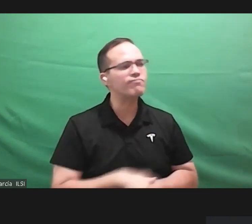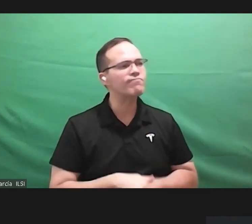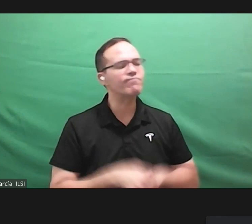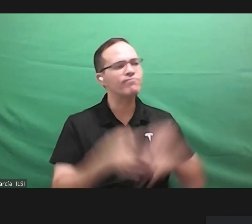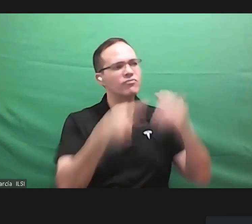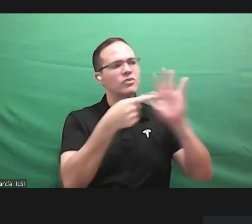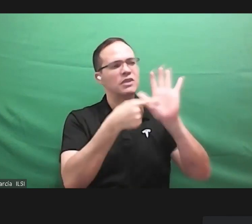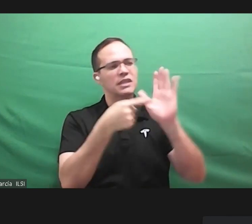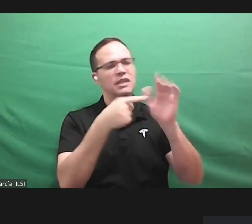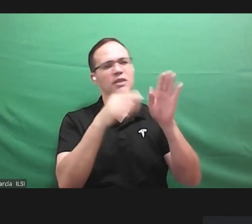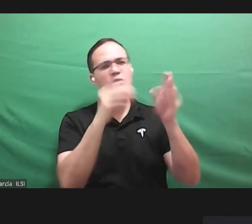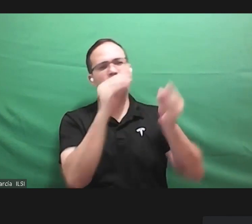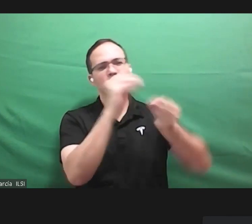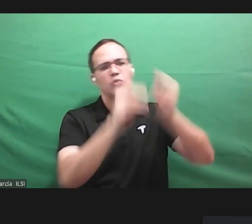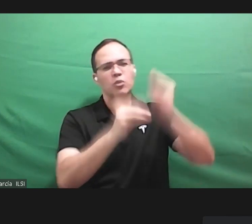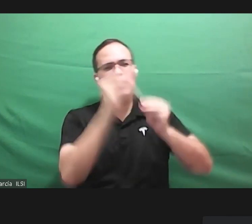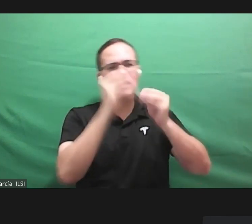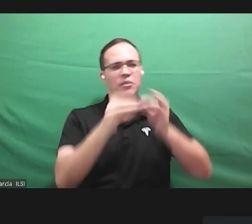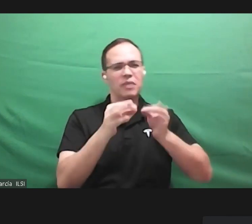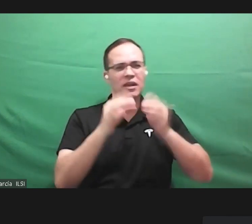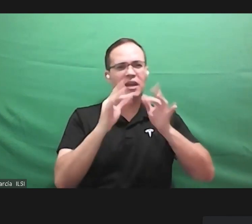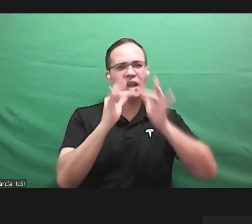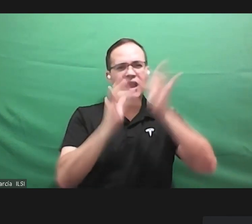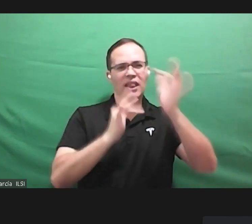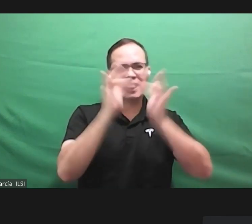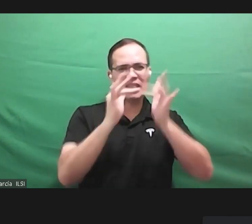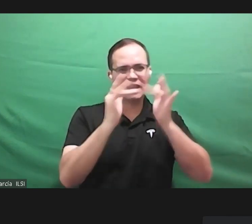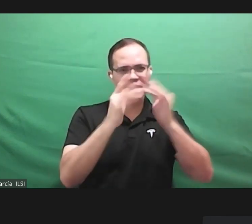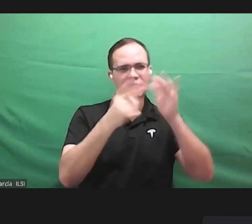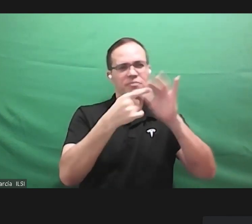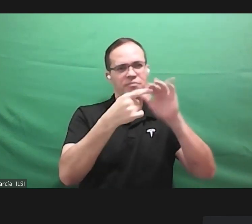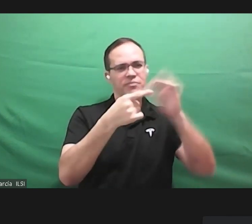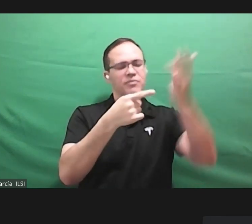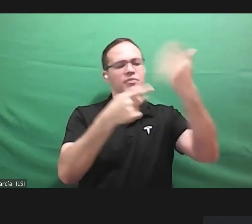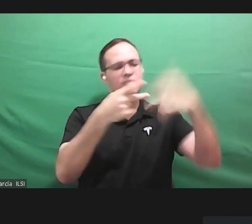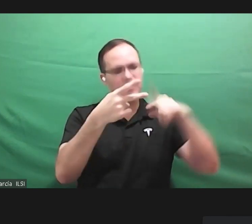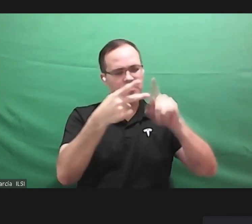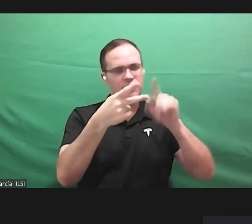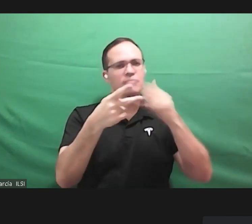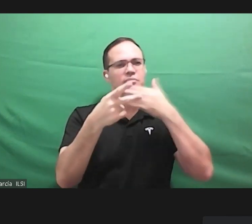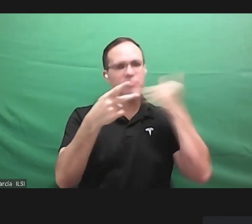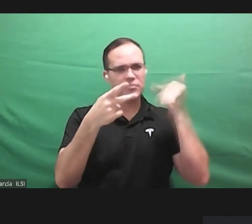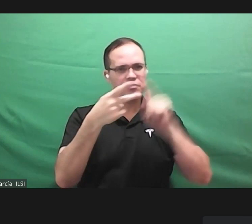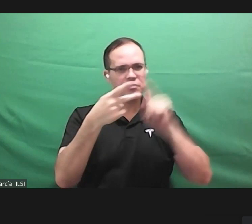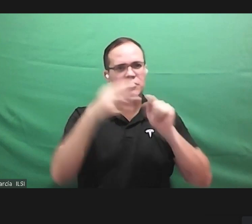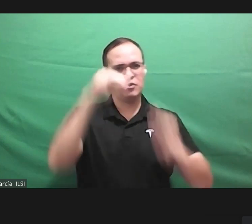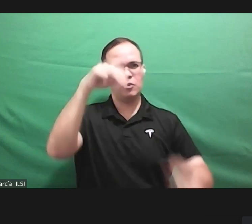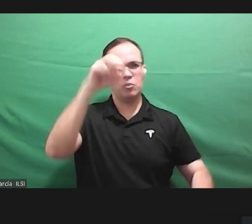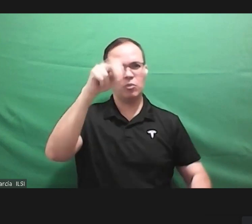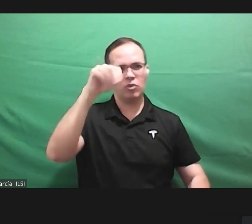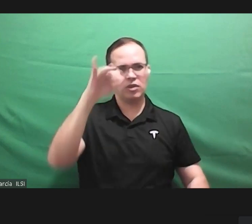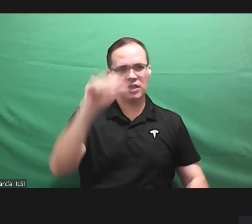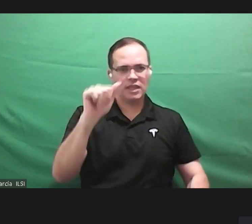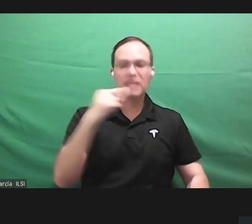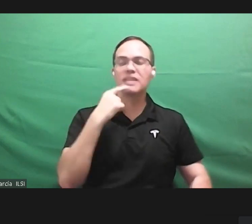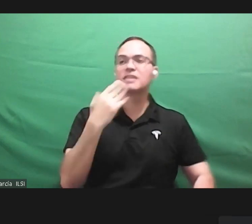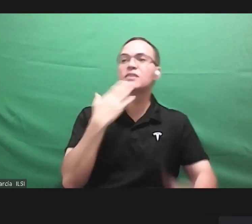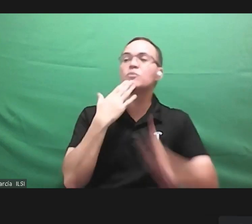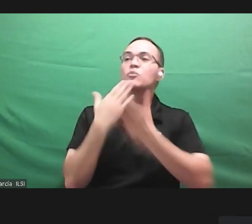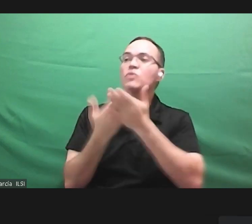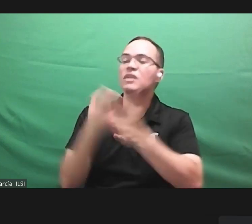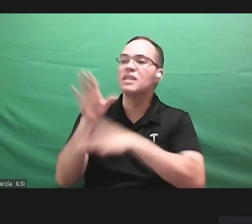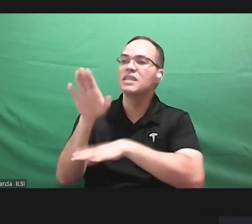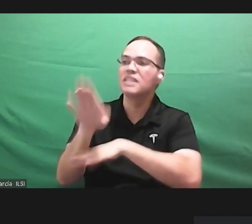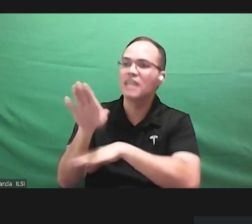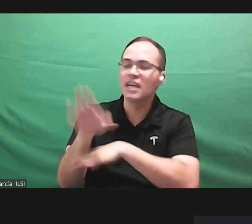algunos problemas ahí del audio. Mónica. Buenas tardes. Buenas tardes, Rosario. Buenas tardes,